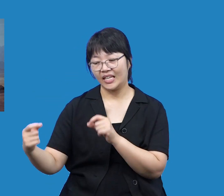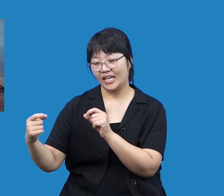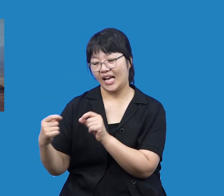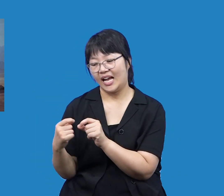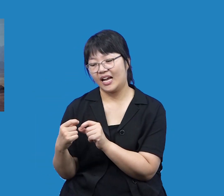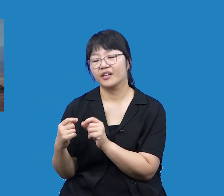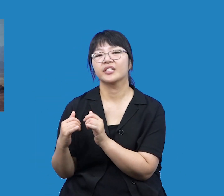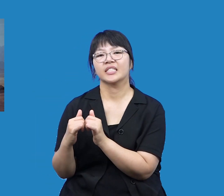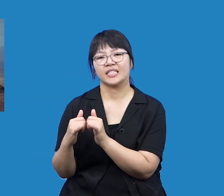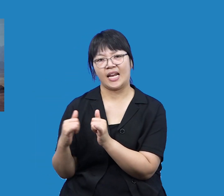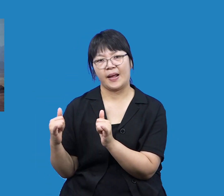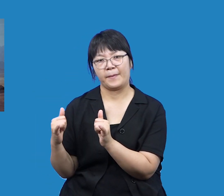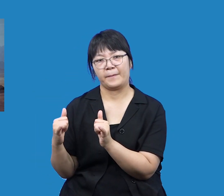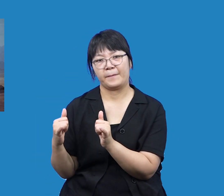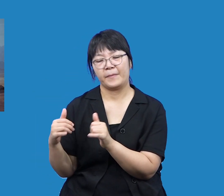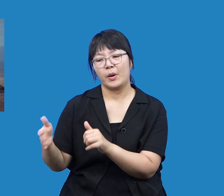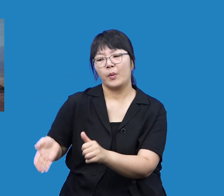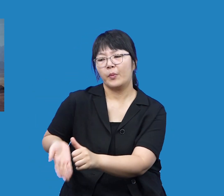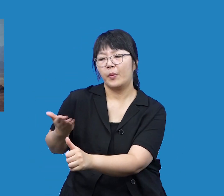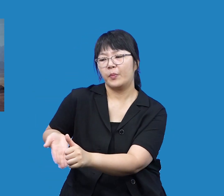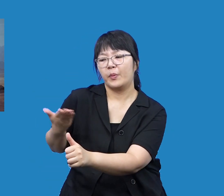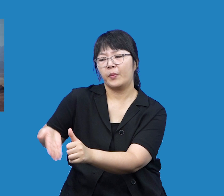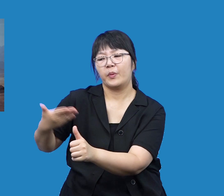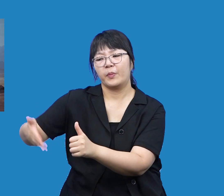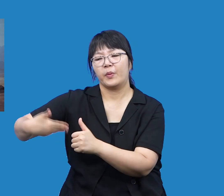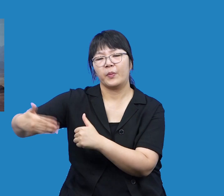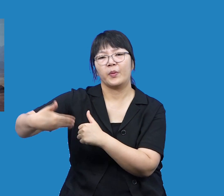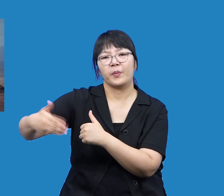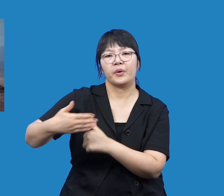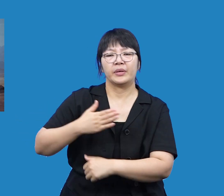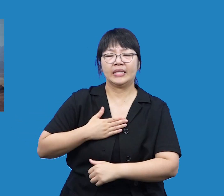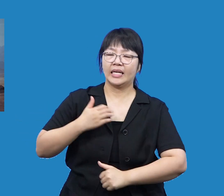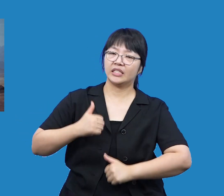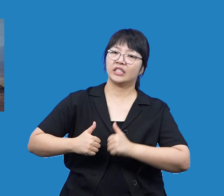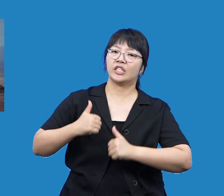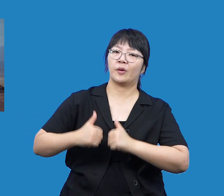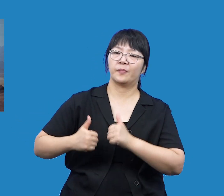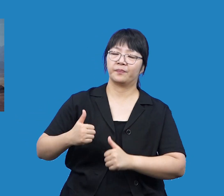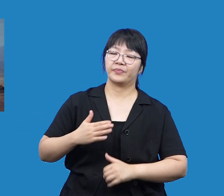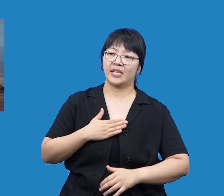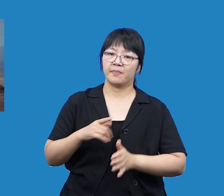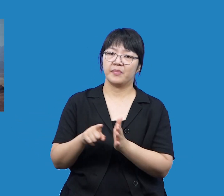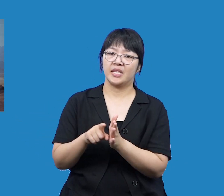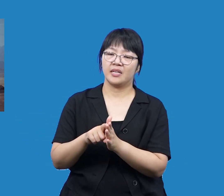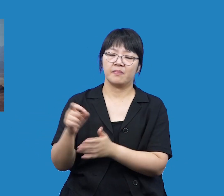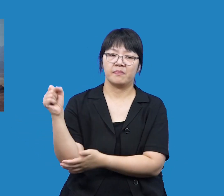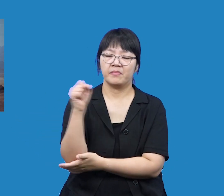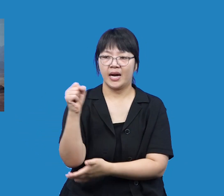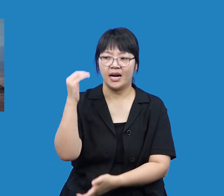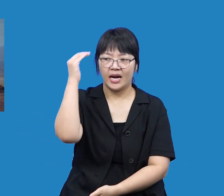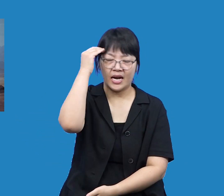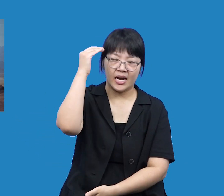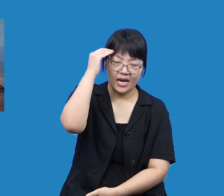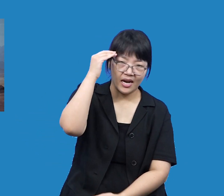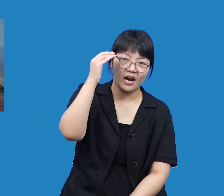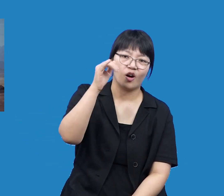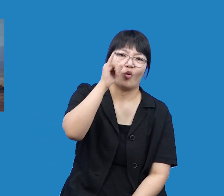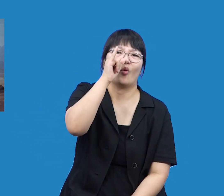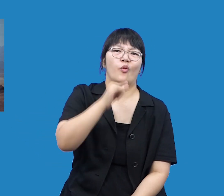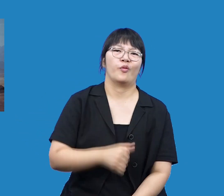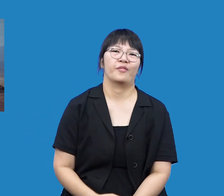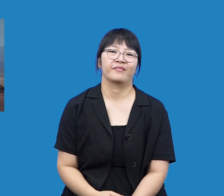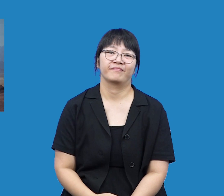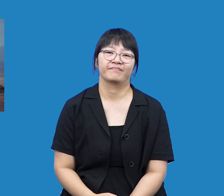사람들을 통해서 사탄은 우리를 시험하고 우리의 행군을 방해할 수가 있습니다. 그리고